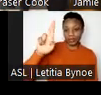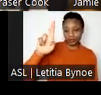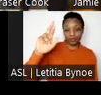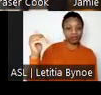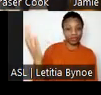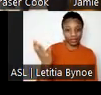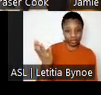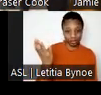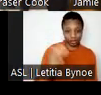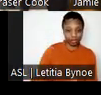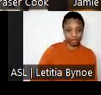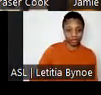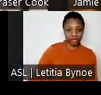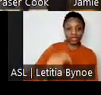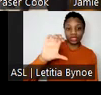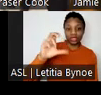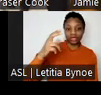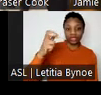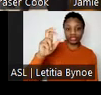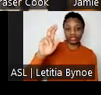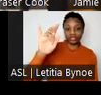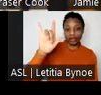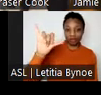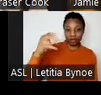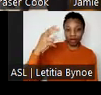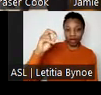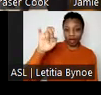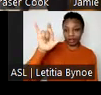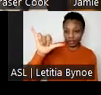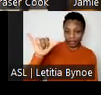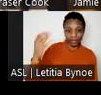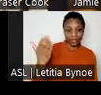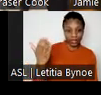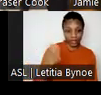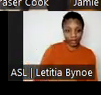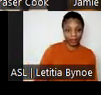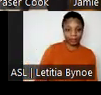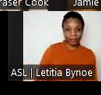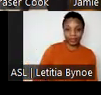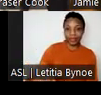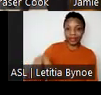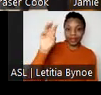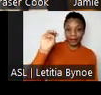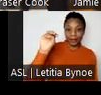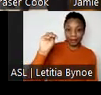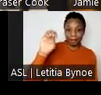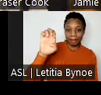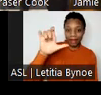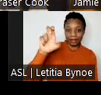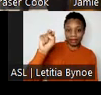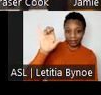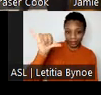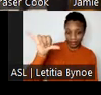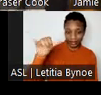madelin Peter mat aquí sher hly aquí Madeline frer